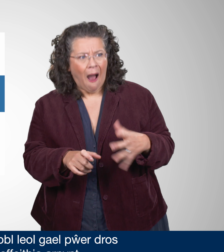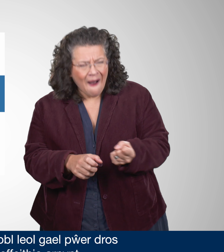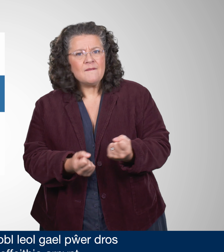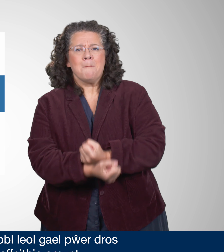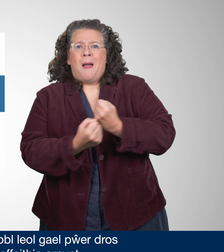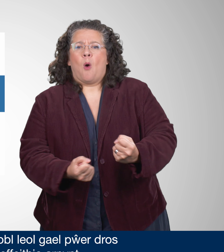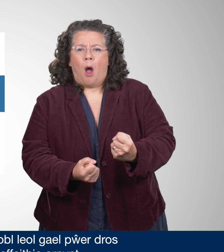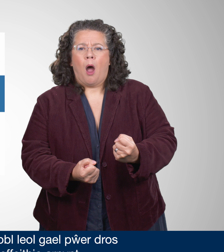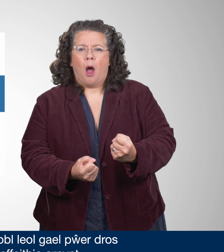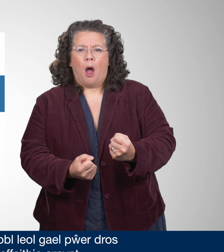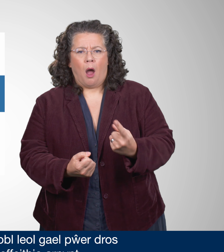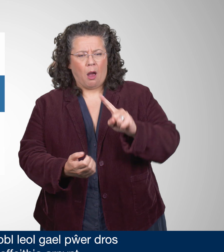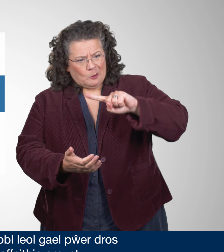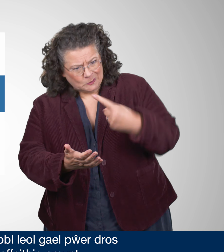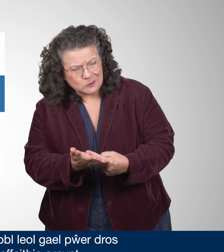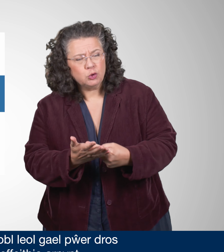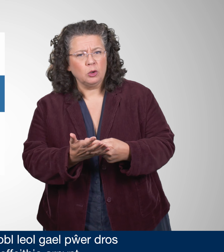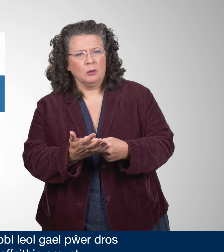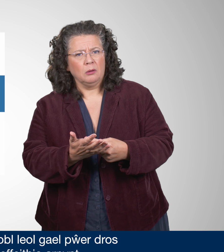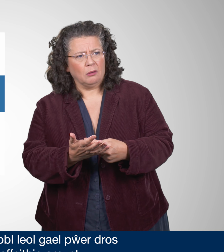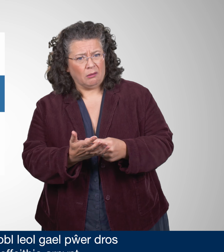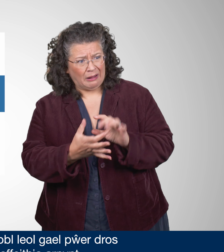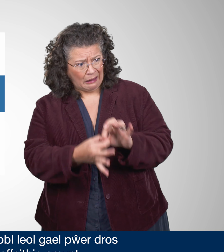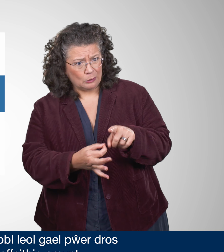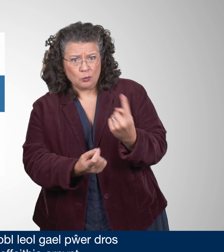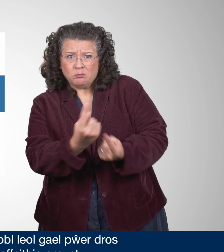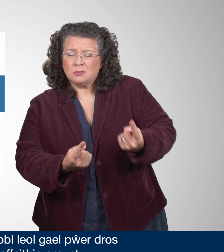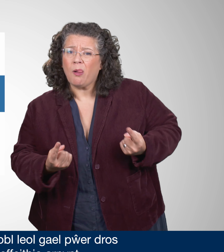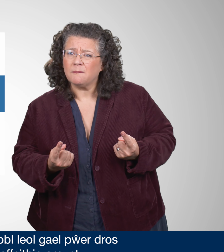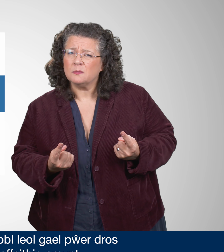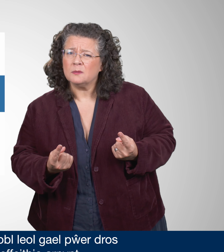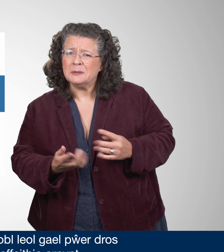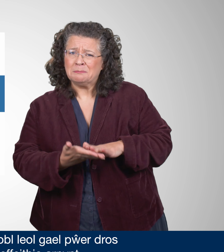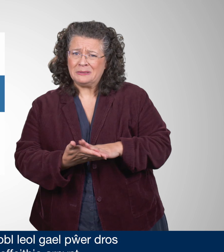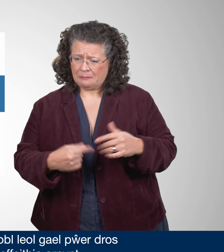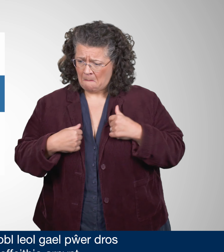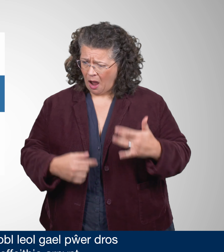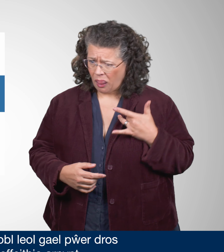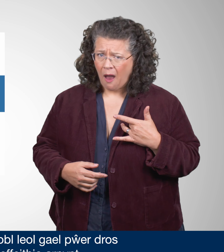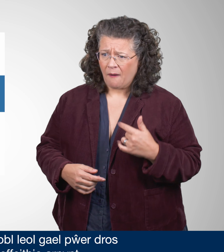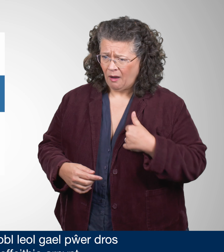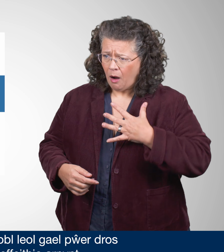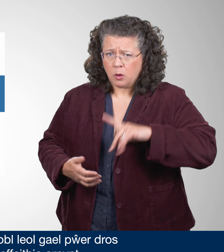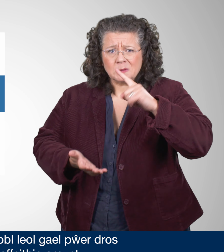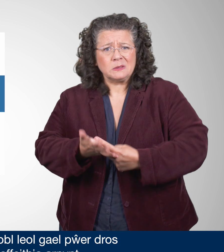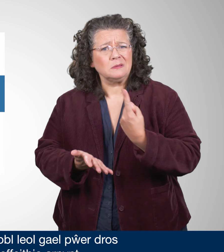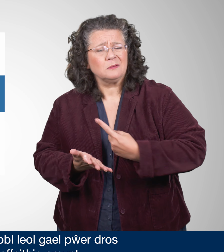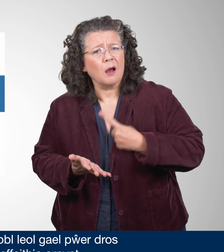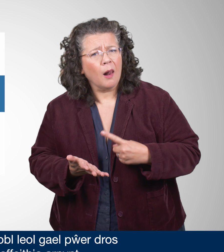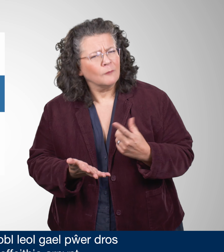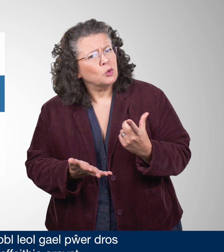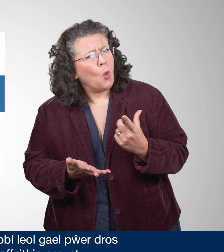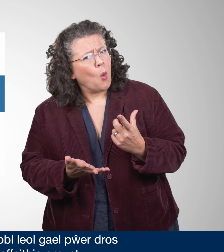Er enghraifft, creu ffyrdd i bobl leol gael pŵer